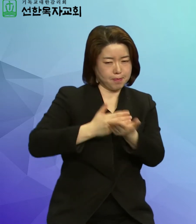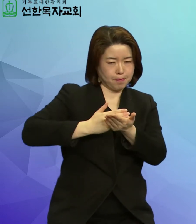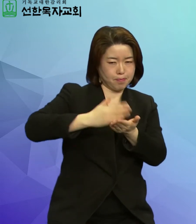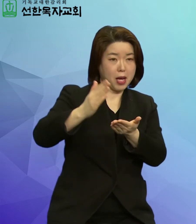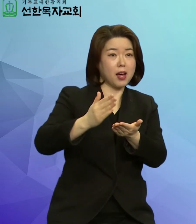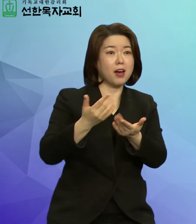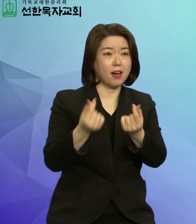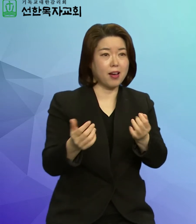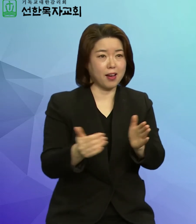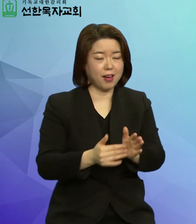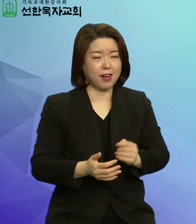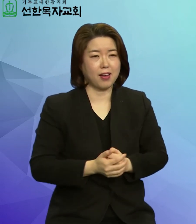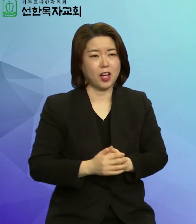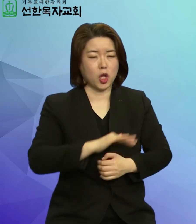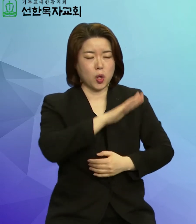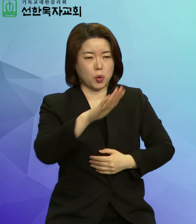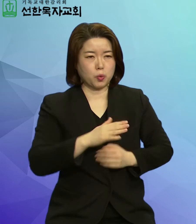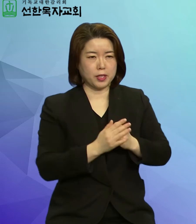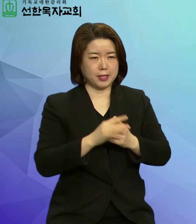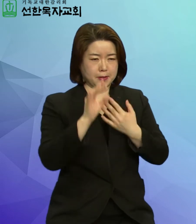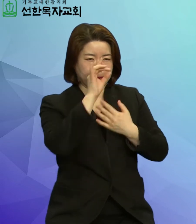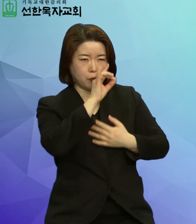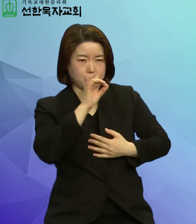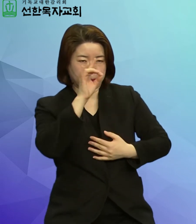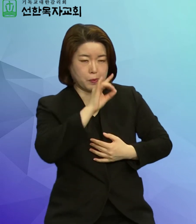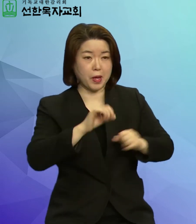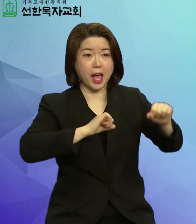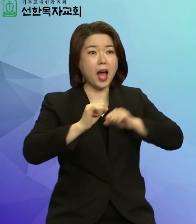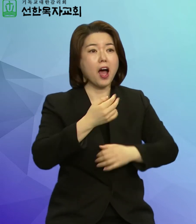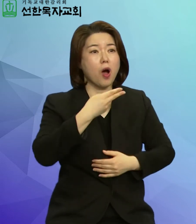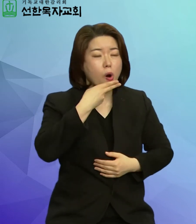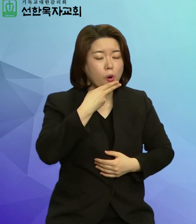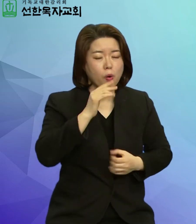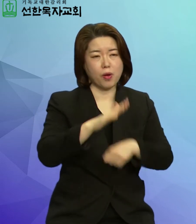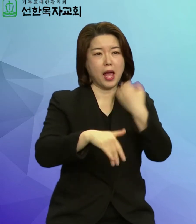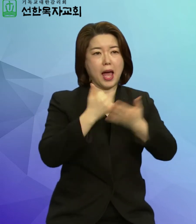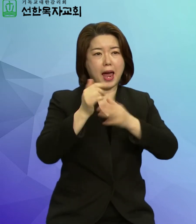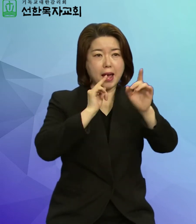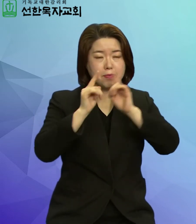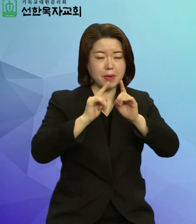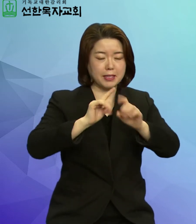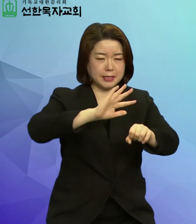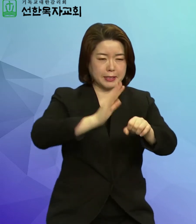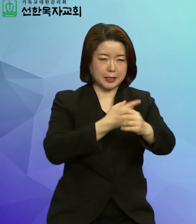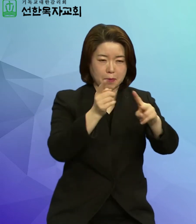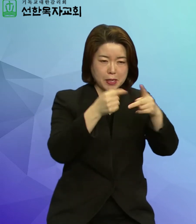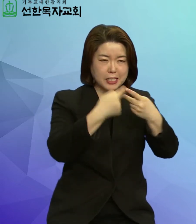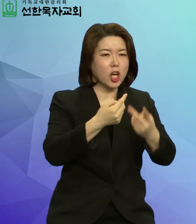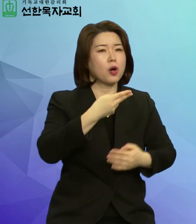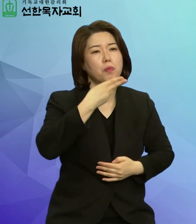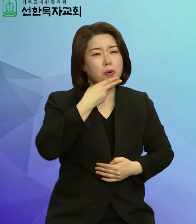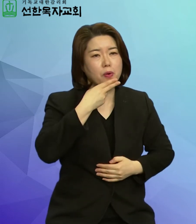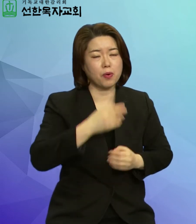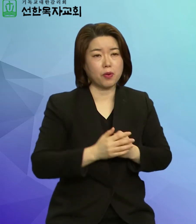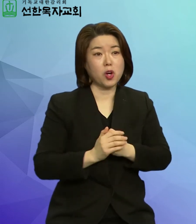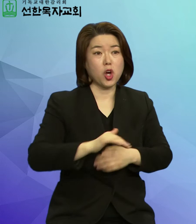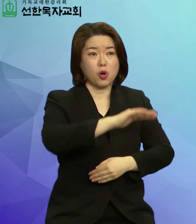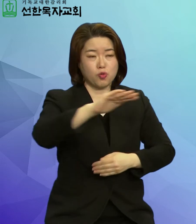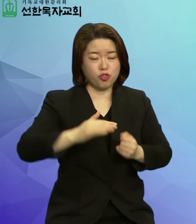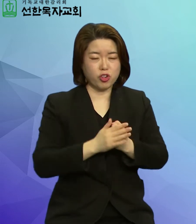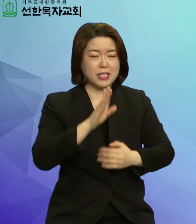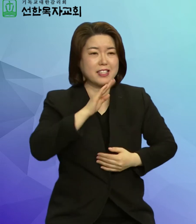일들을 배격하였습니다. 우리는 간교하게 행하지도 않고 하나님의 말씀을 왜곡하지도